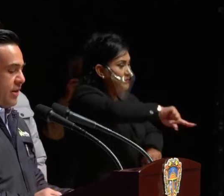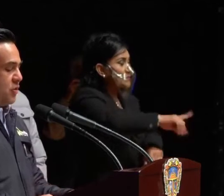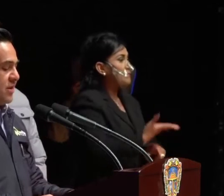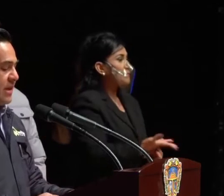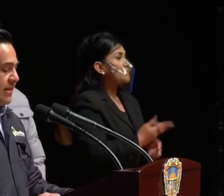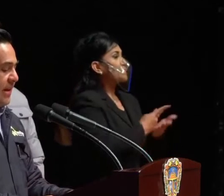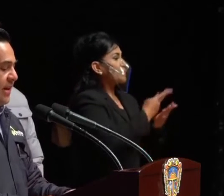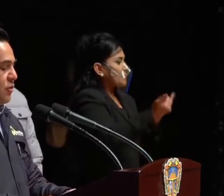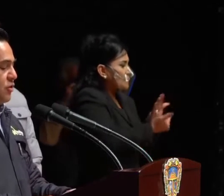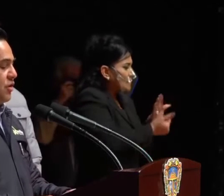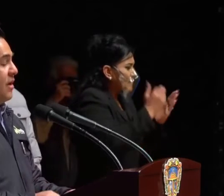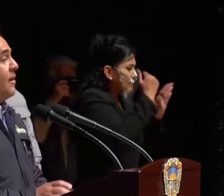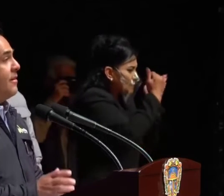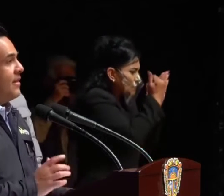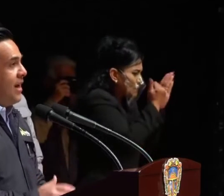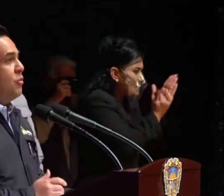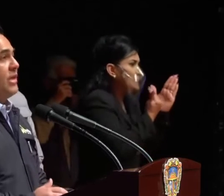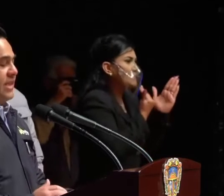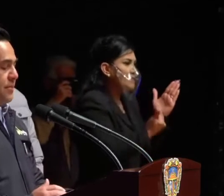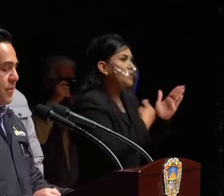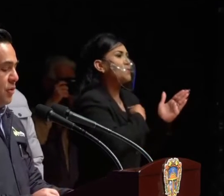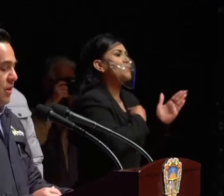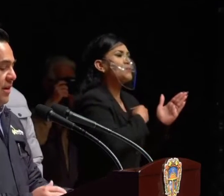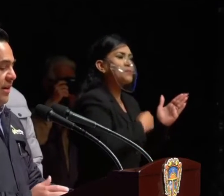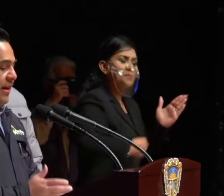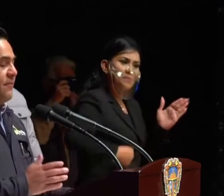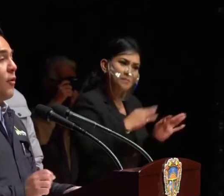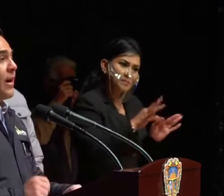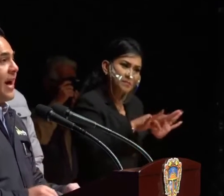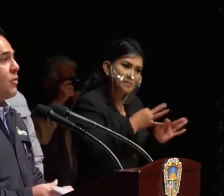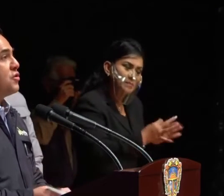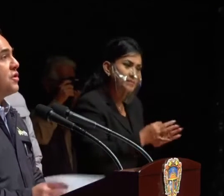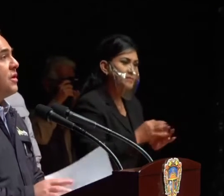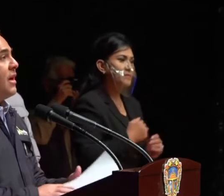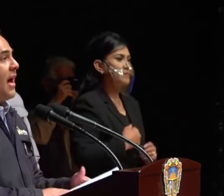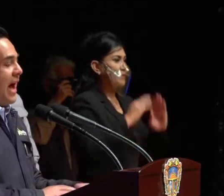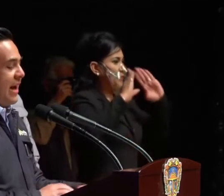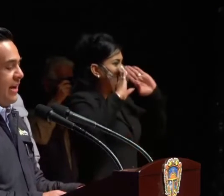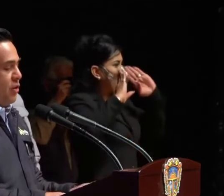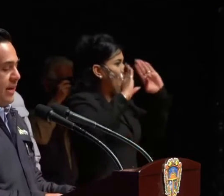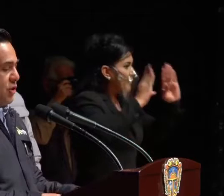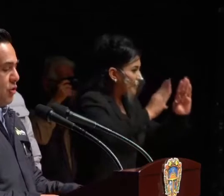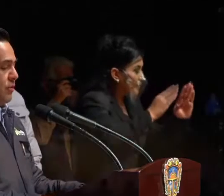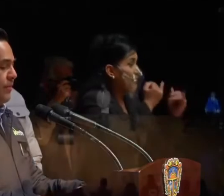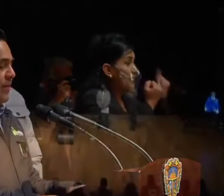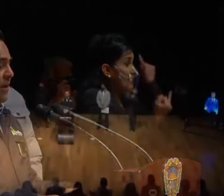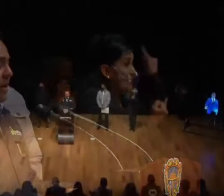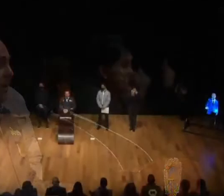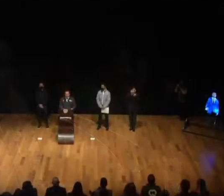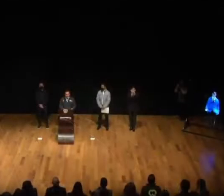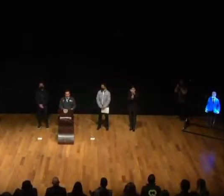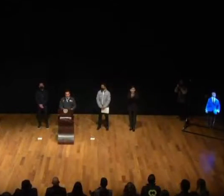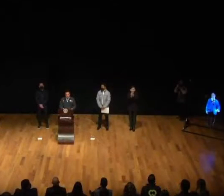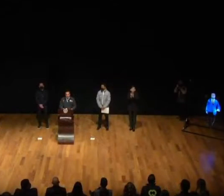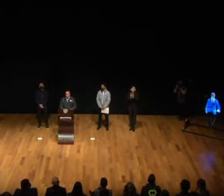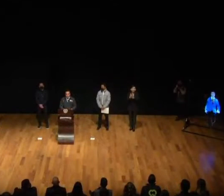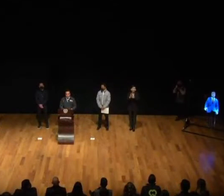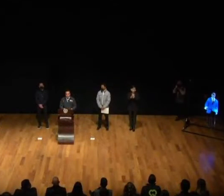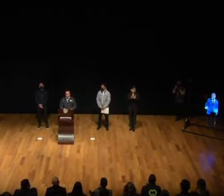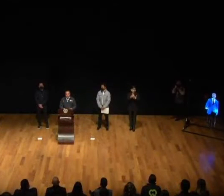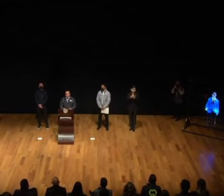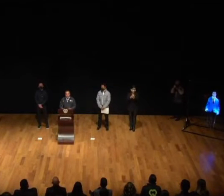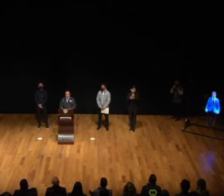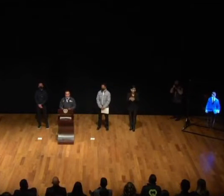los proyectos estratégicos del municipio enfocados a la innovación. La